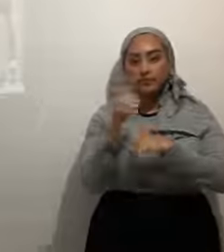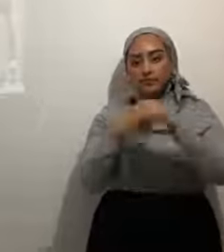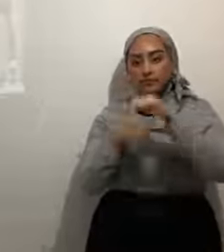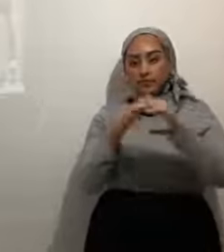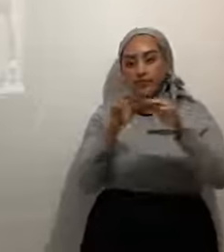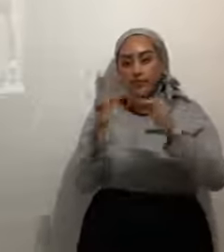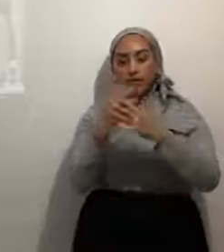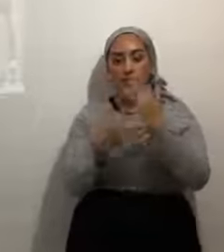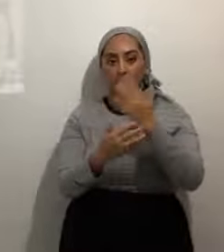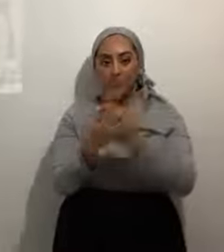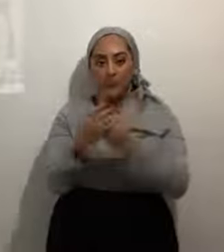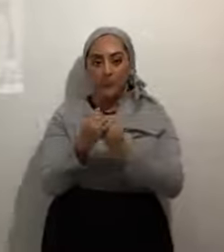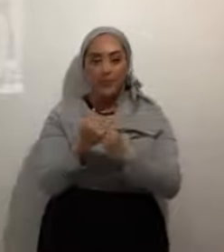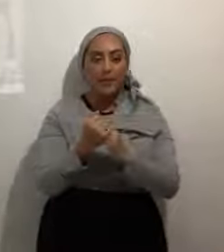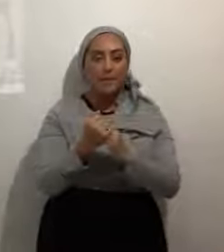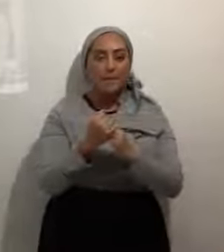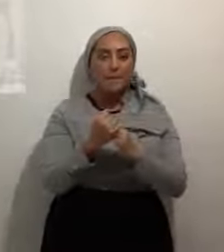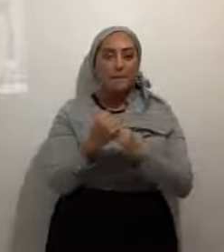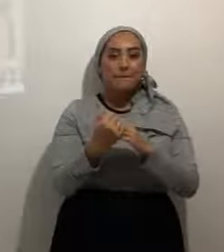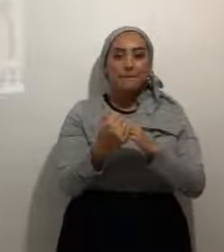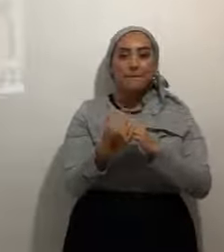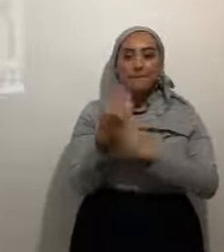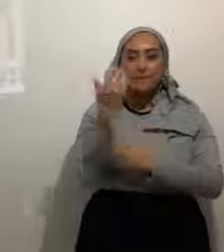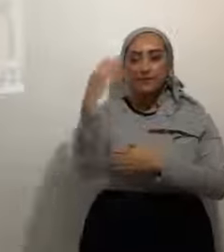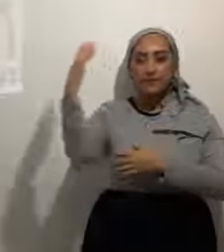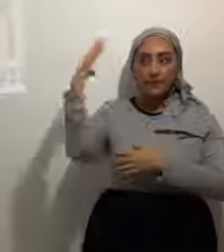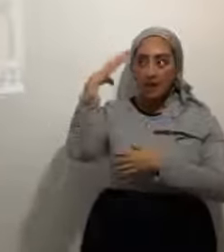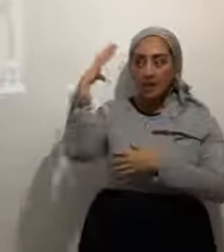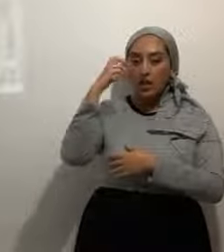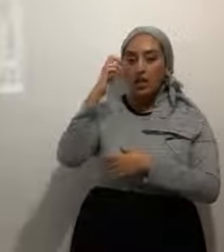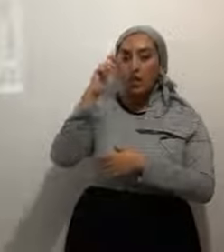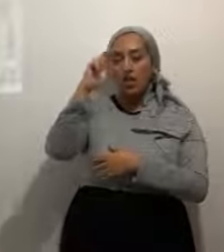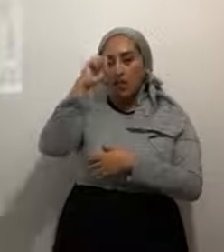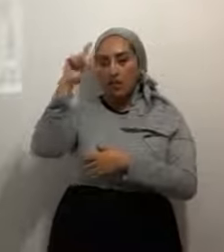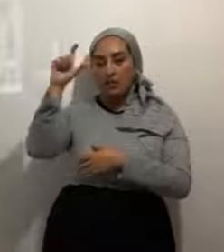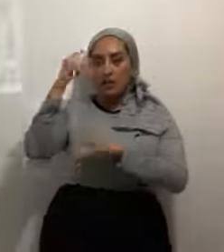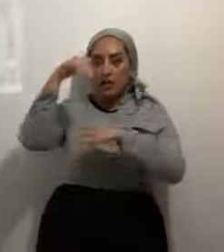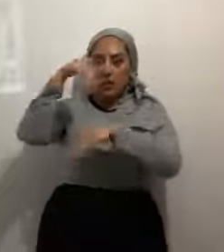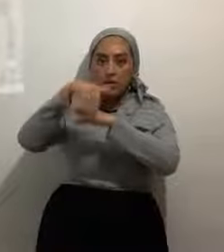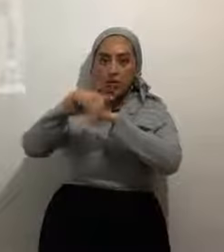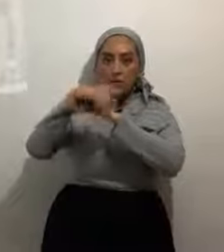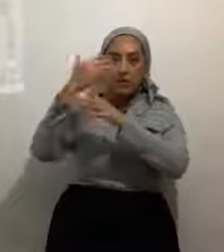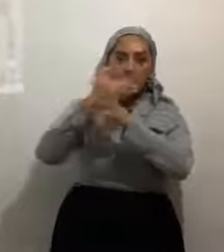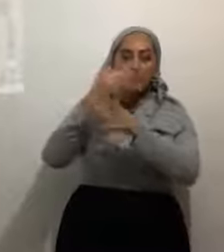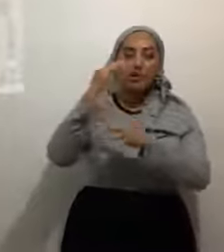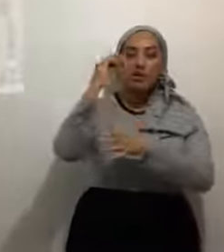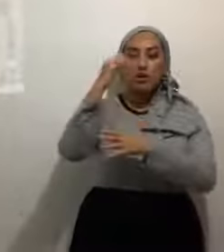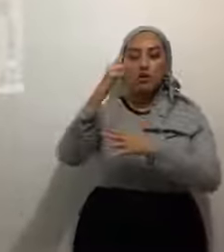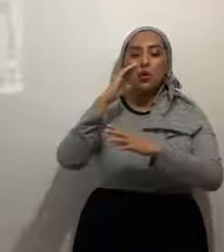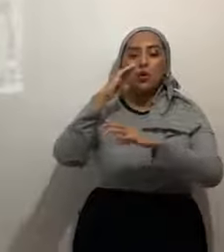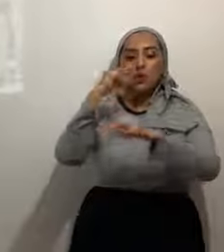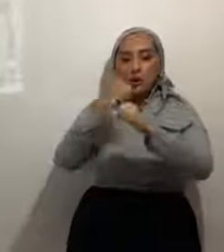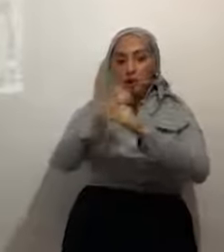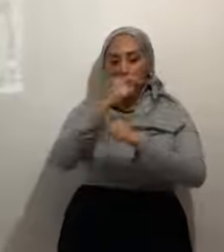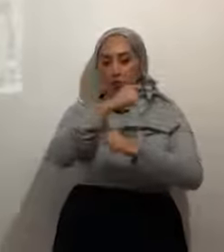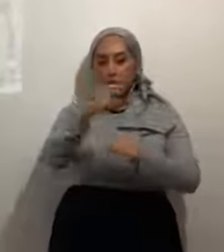derecha. El sol no te fatigará de día ni de una de noche. Yahweh te guardará, subraya, verso